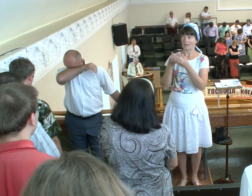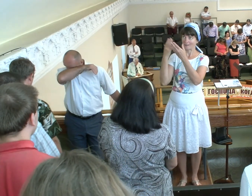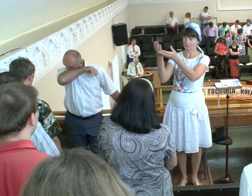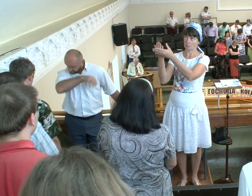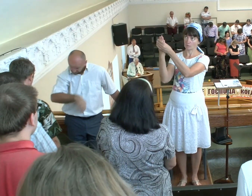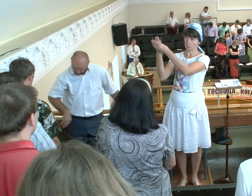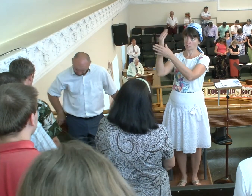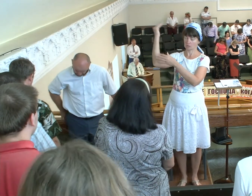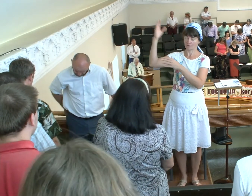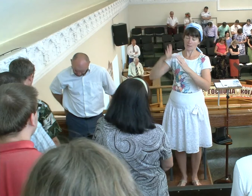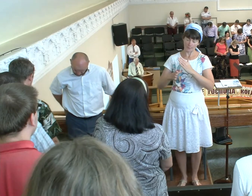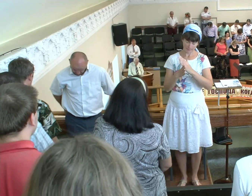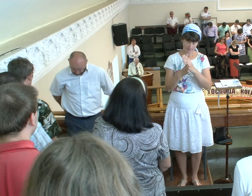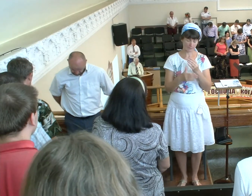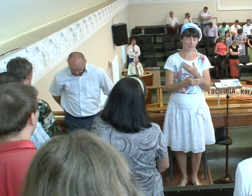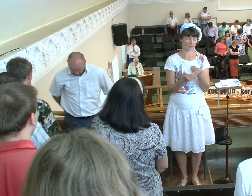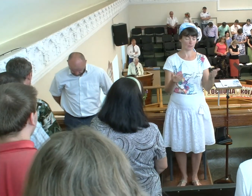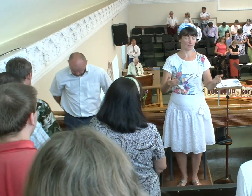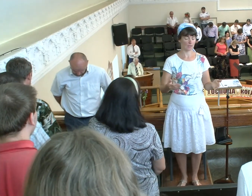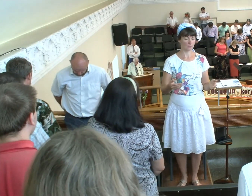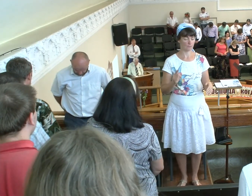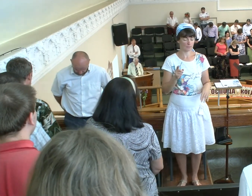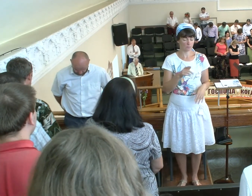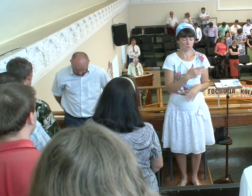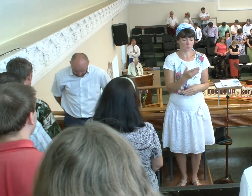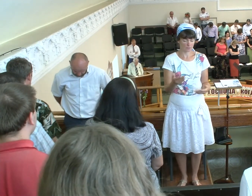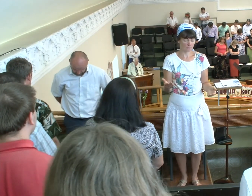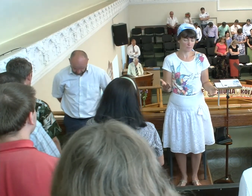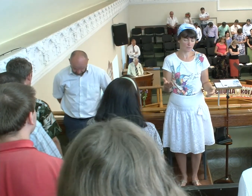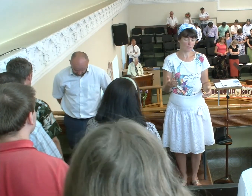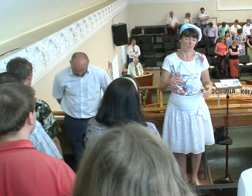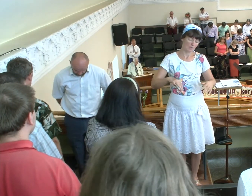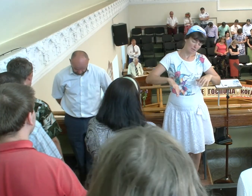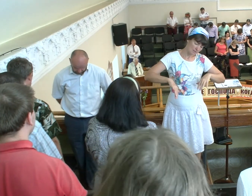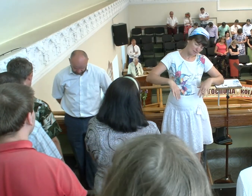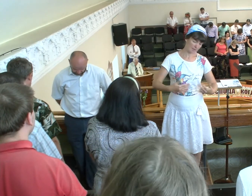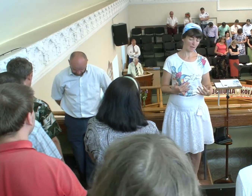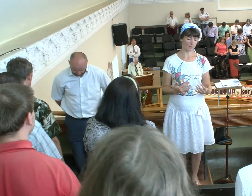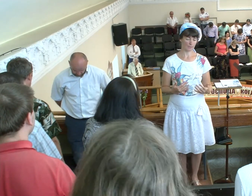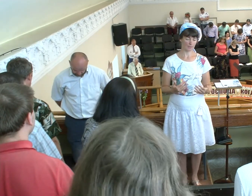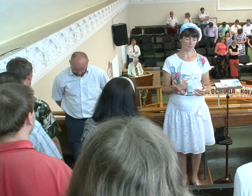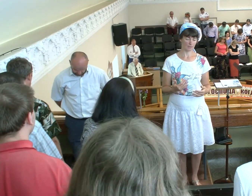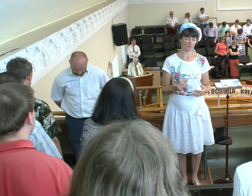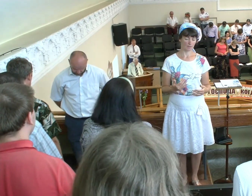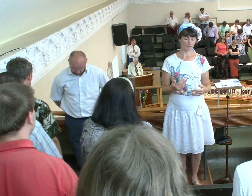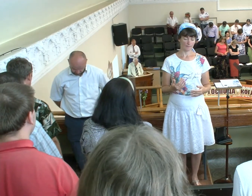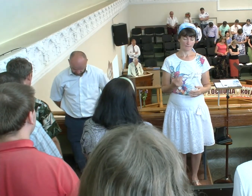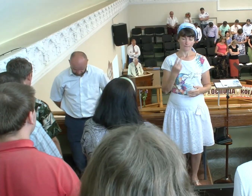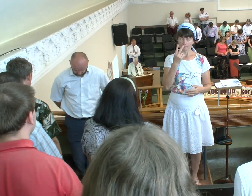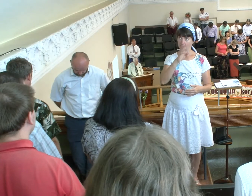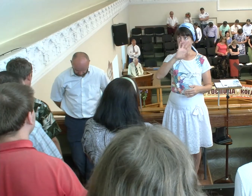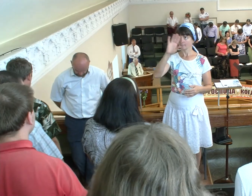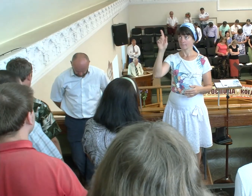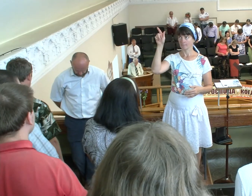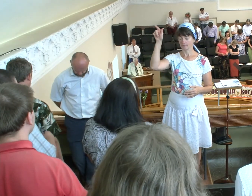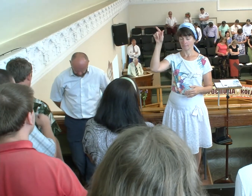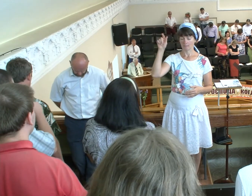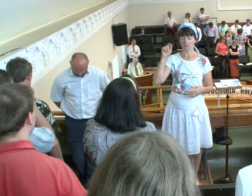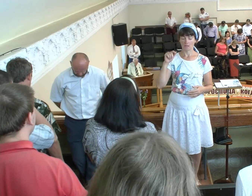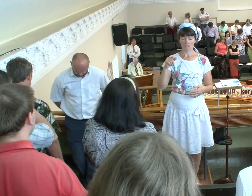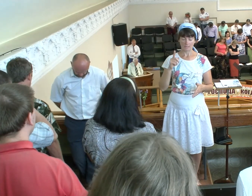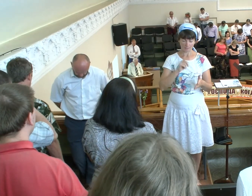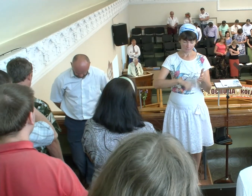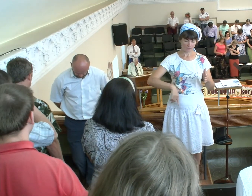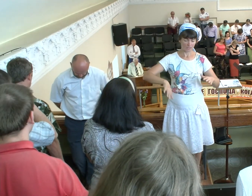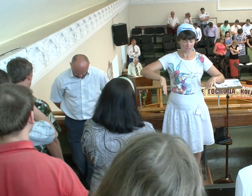потому что мы часто слабые, теряя Тебя из вида. потому что вера наша слабеет, и